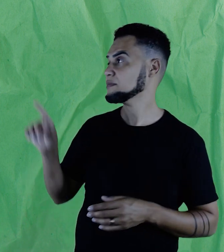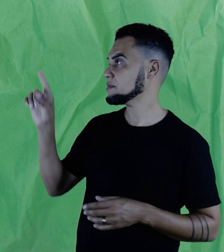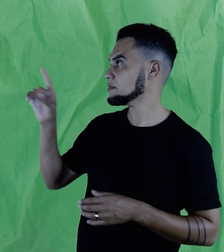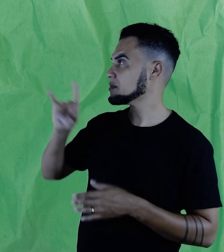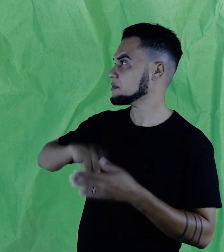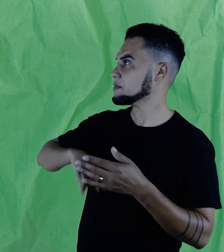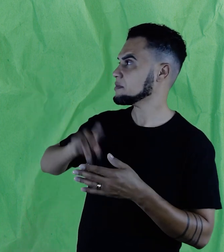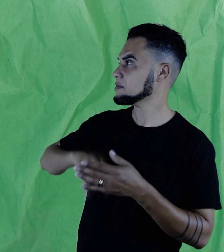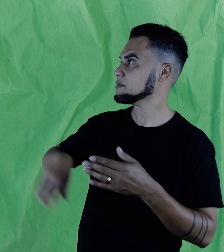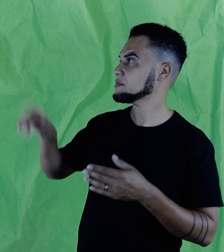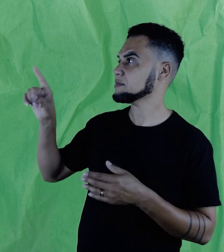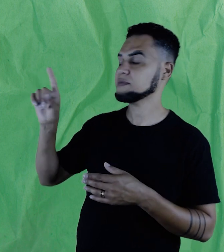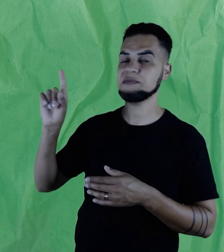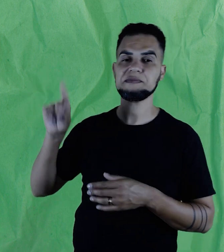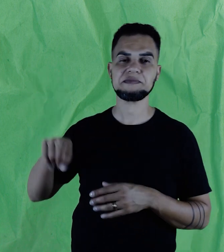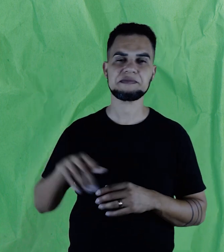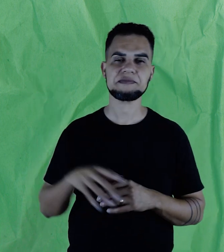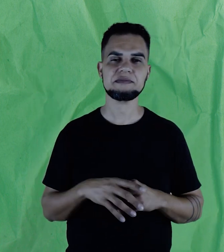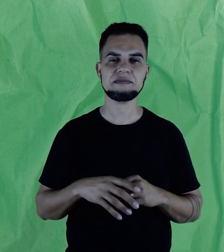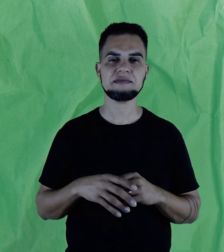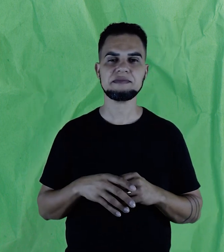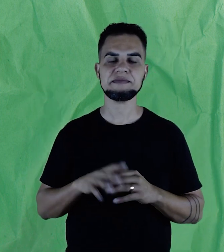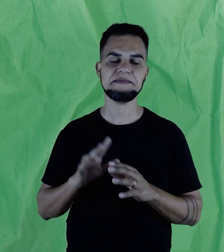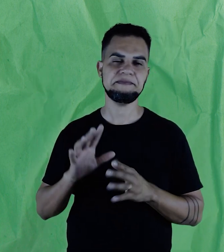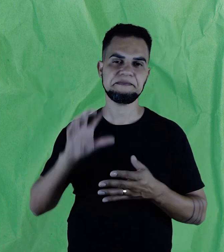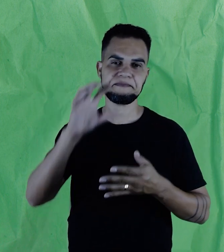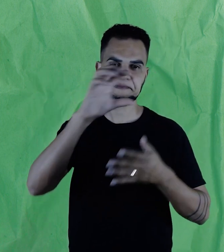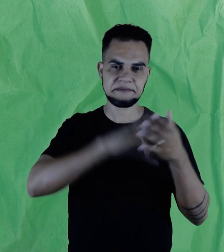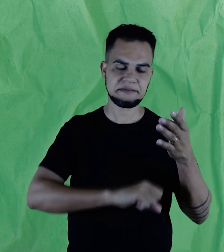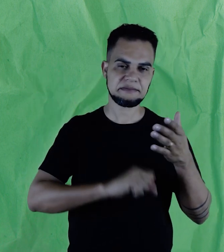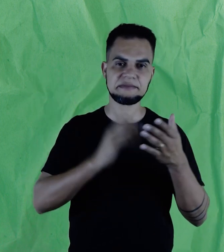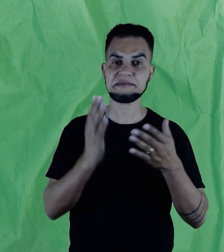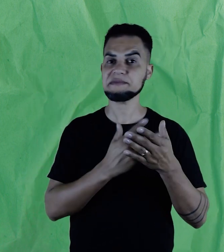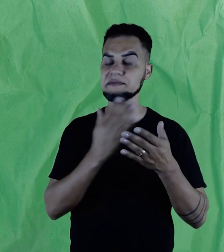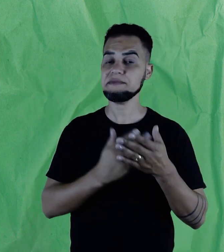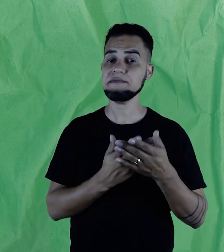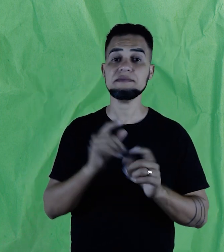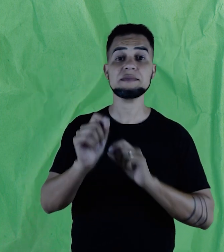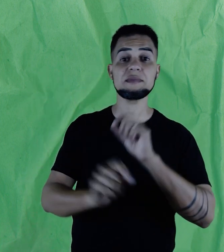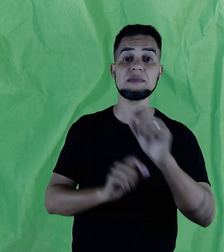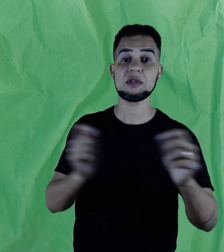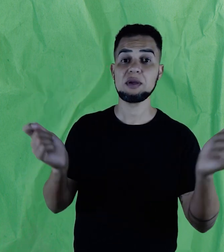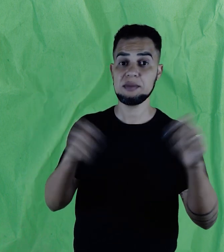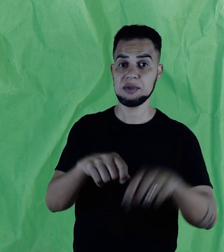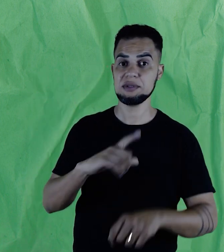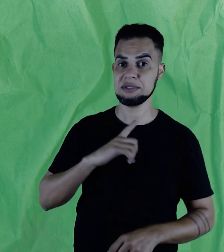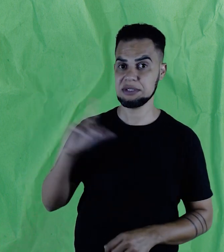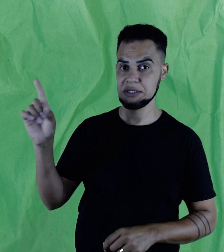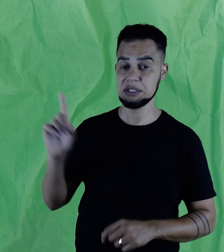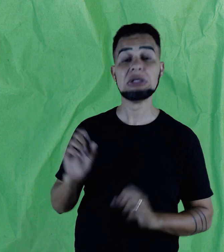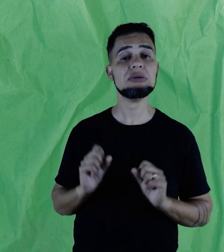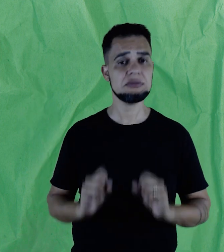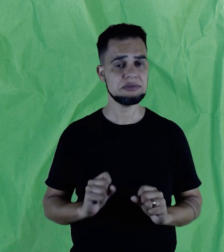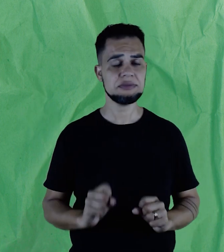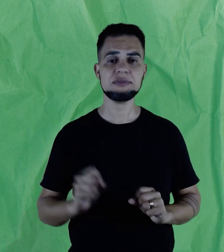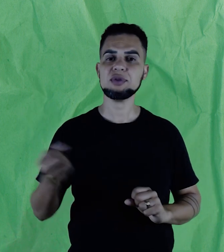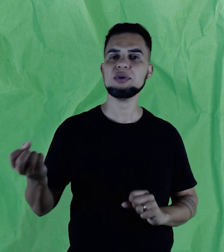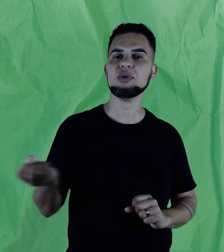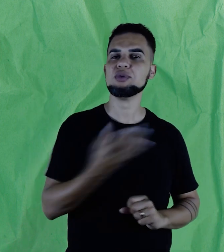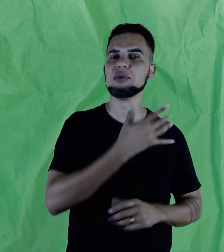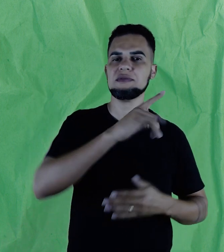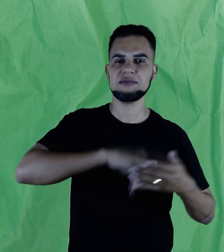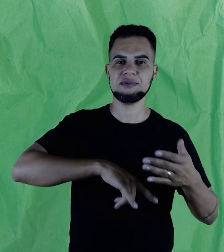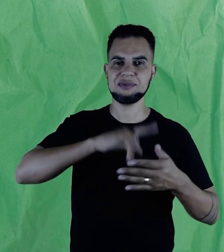vai deixar como o cadastro, né, de um livro. O que eu poderia ter? Eu poderia ter um novo